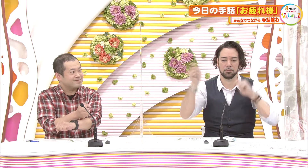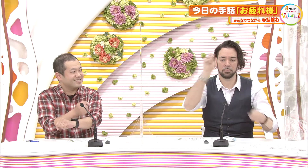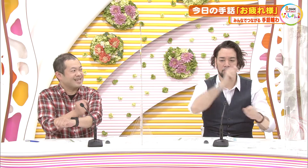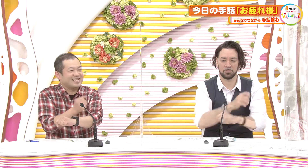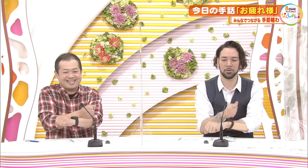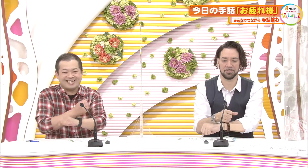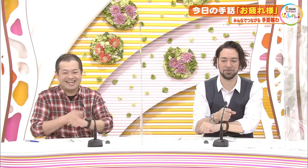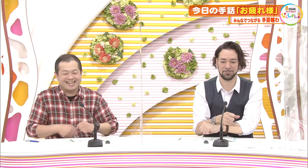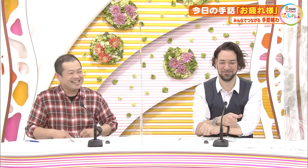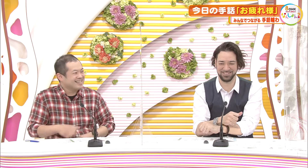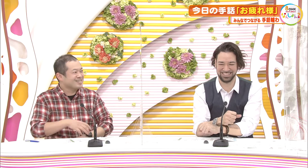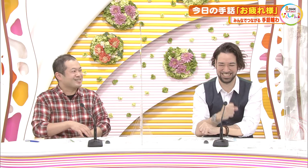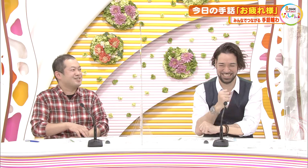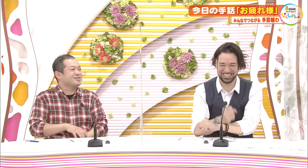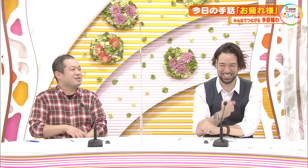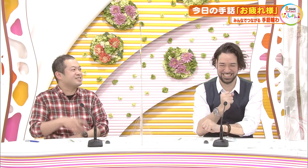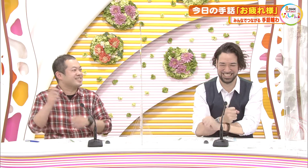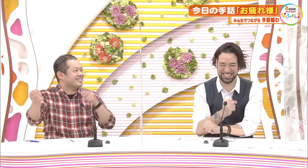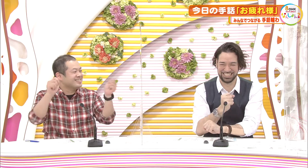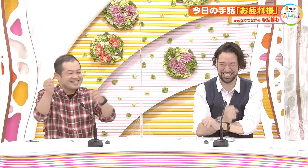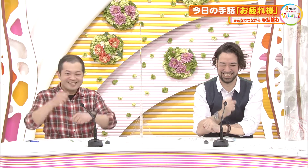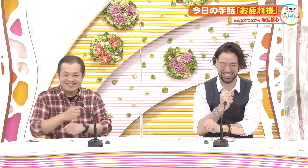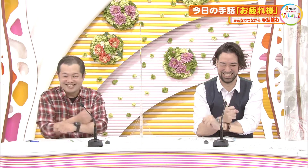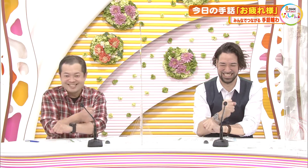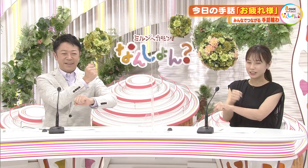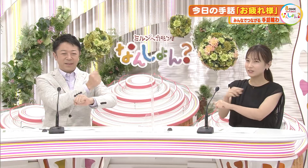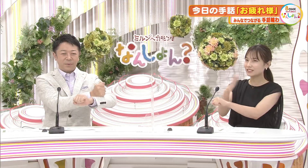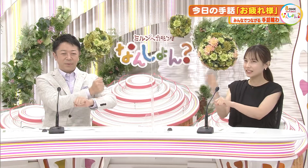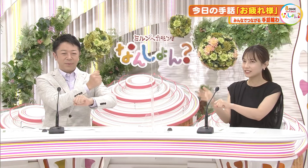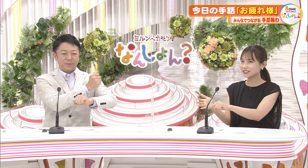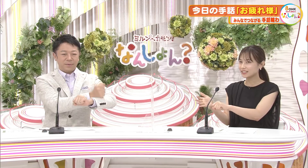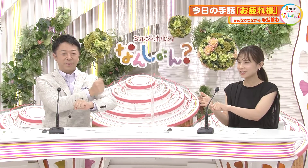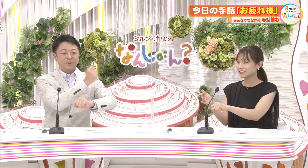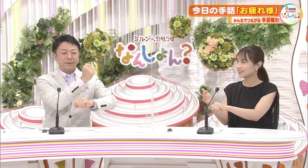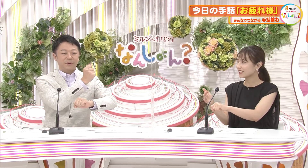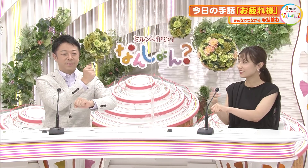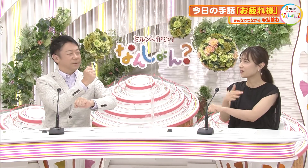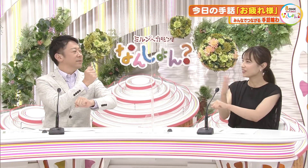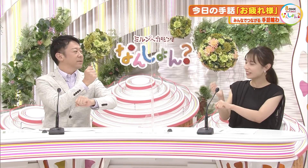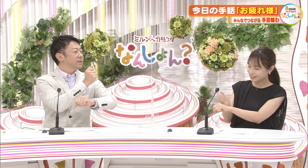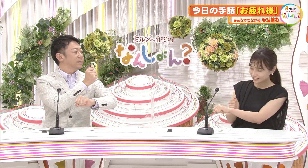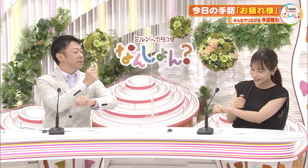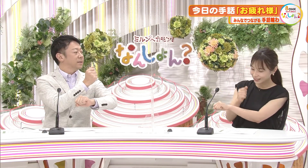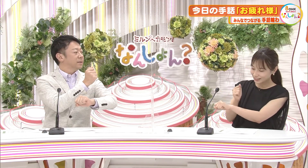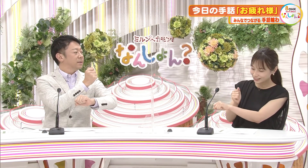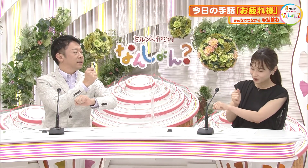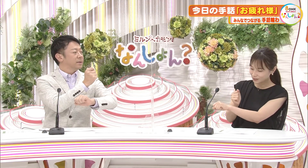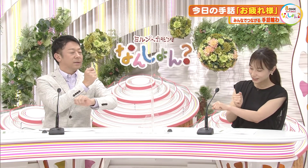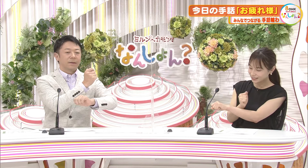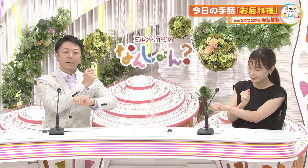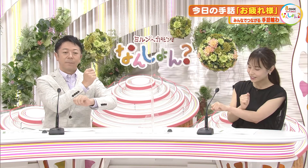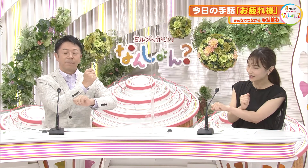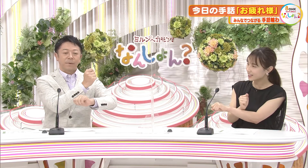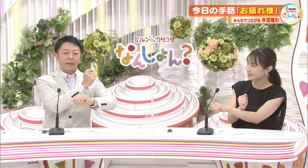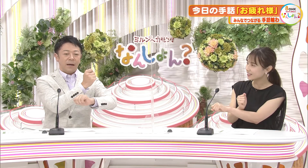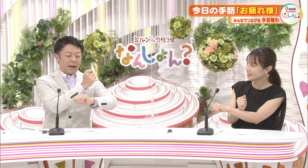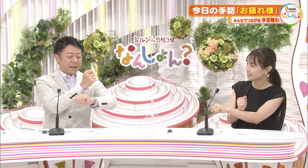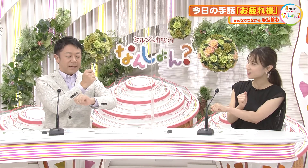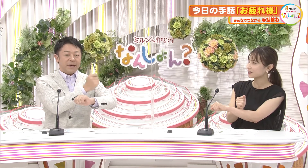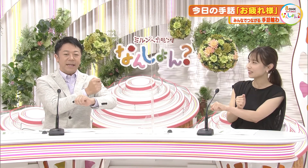て、急によし まあいろんな説あるですが、手をねぎらってこう優しく叩いてあげると、 手に対して